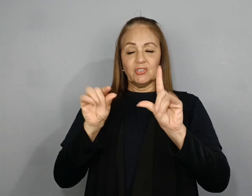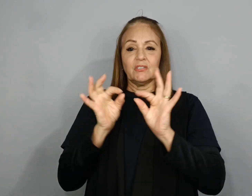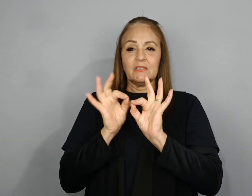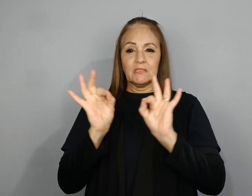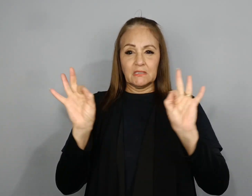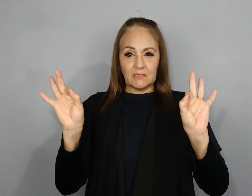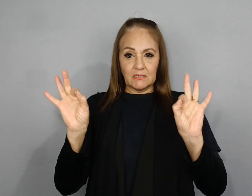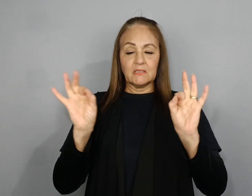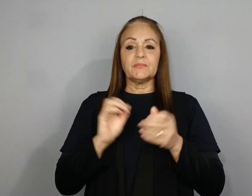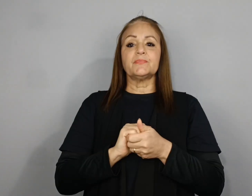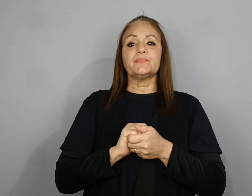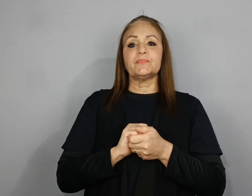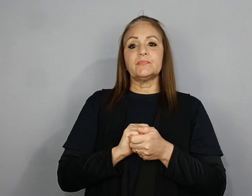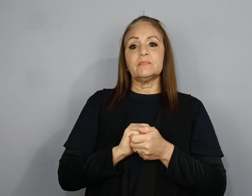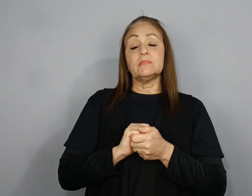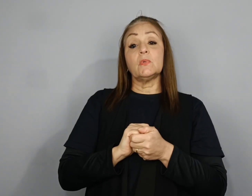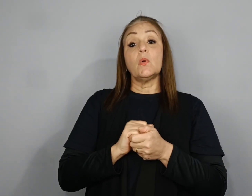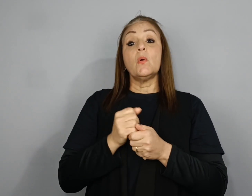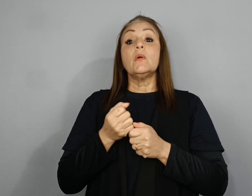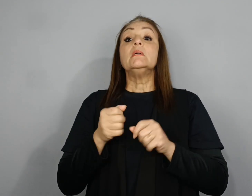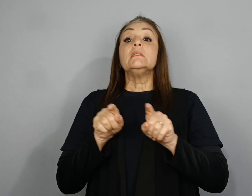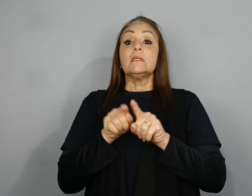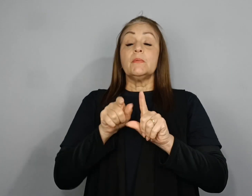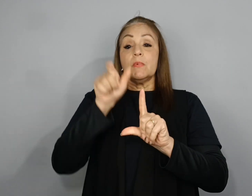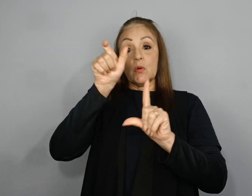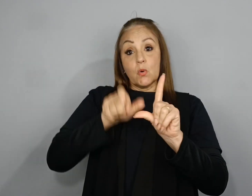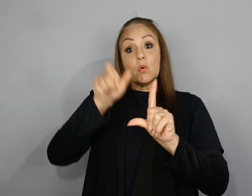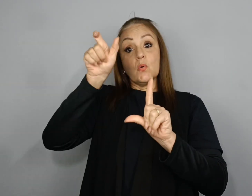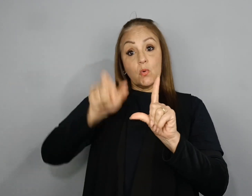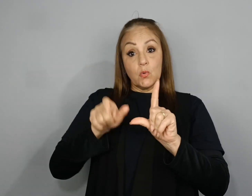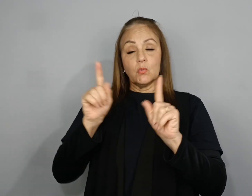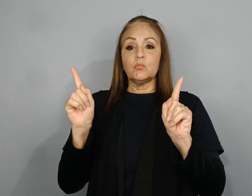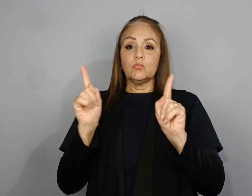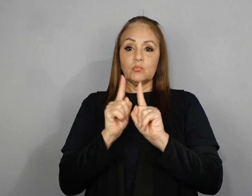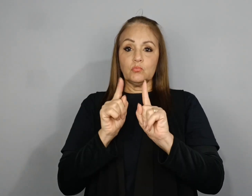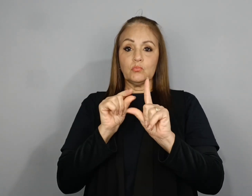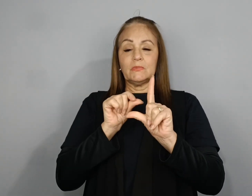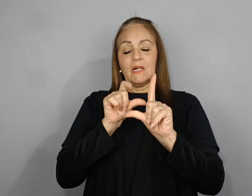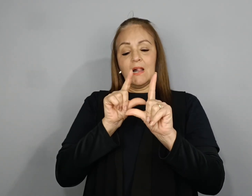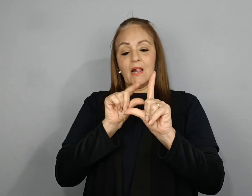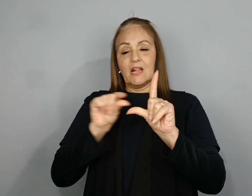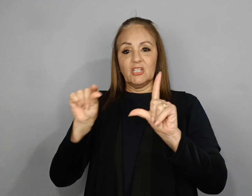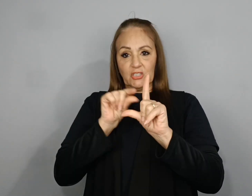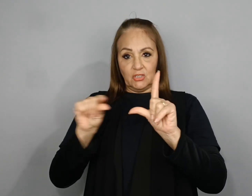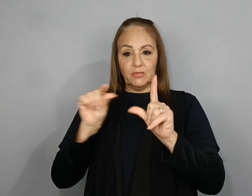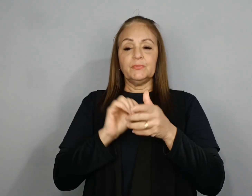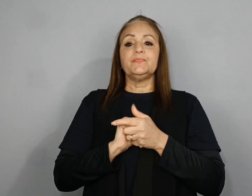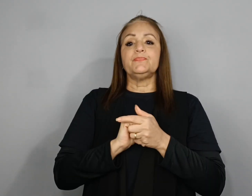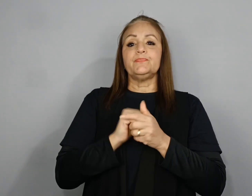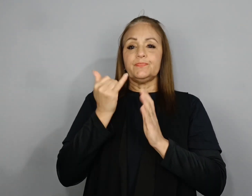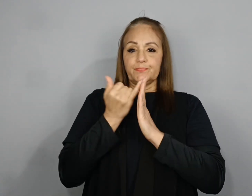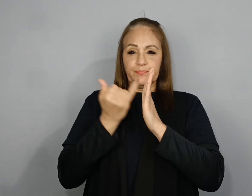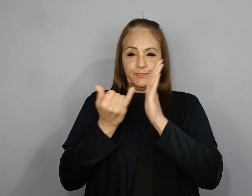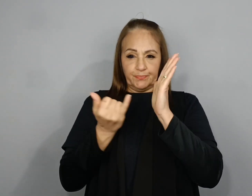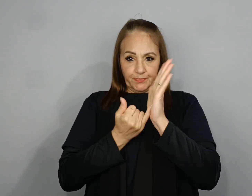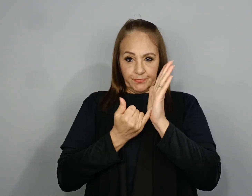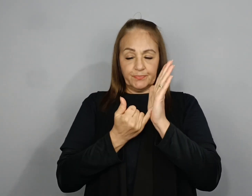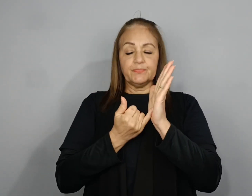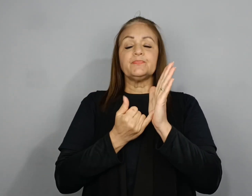o de colunas quando as legendas são curtas. Os dados da tabela 1.2 são